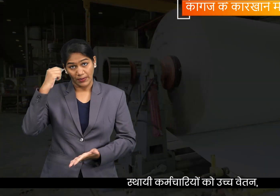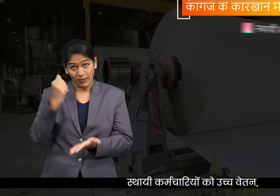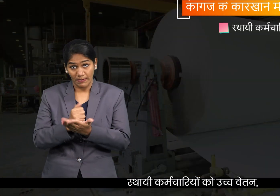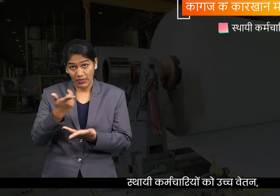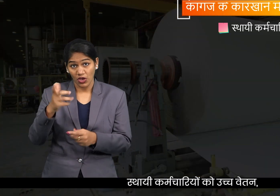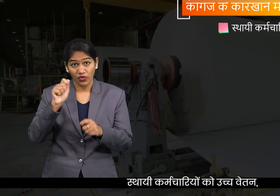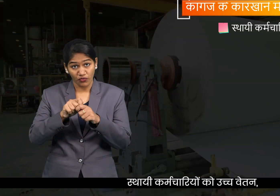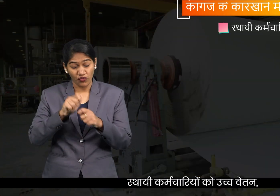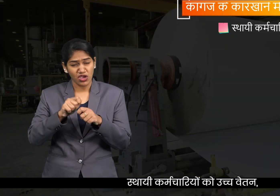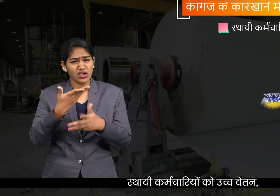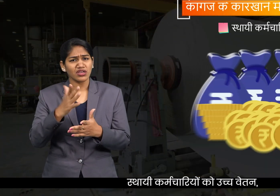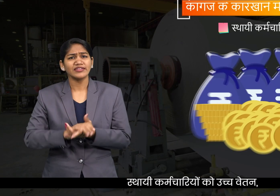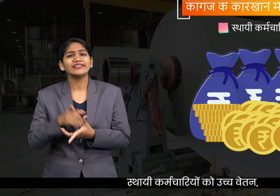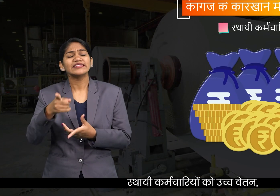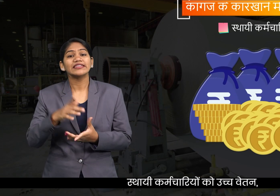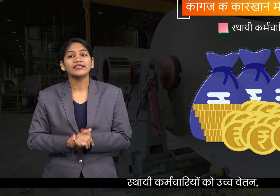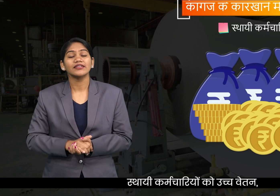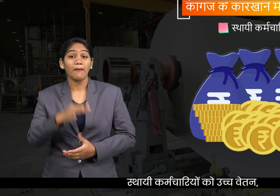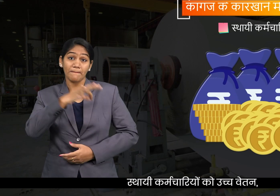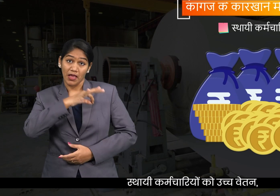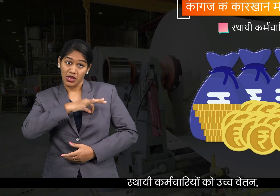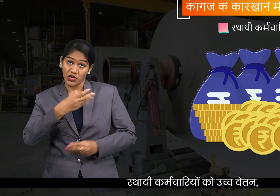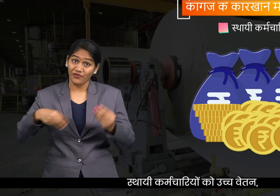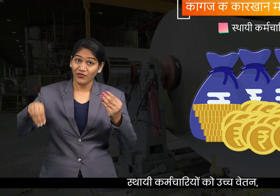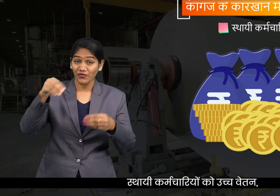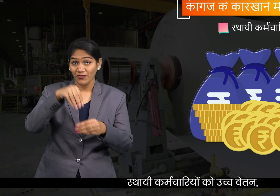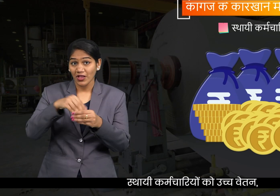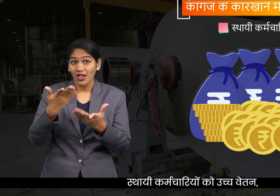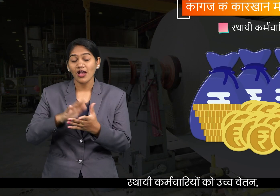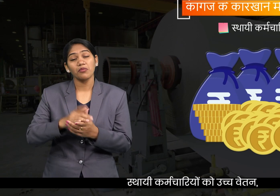स्थायी कर्मचारियों को उच्च वेतन,